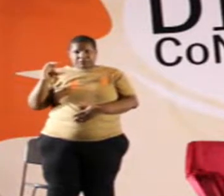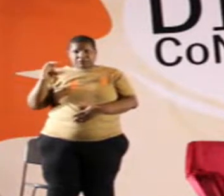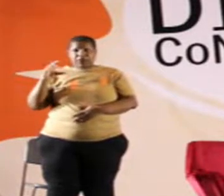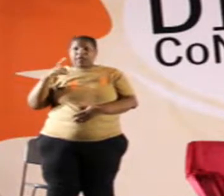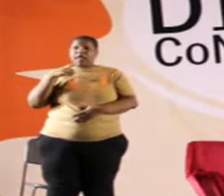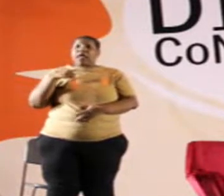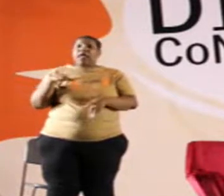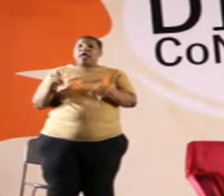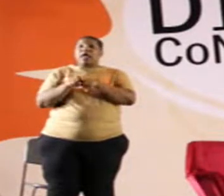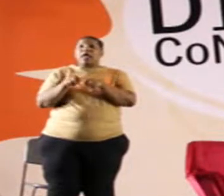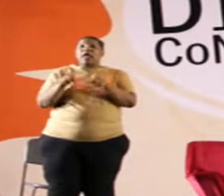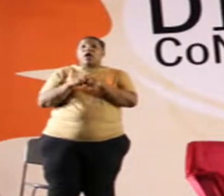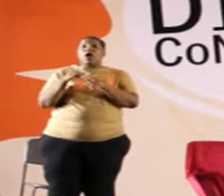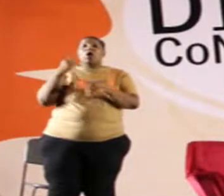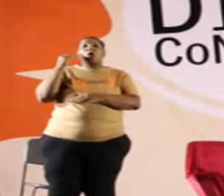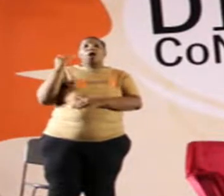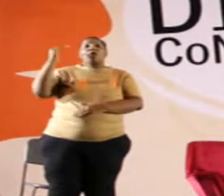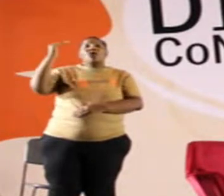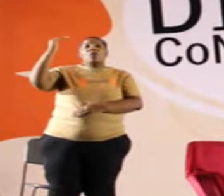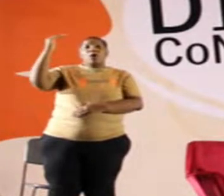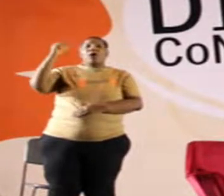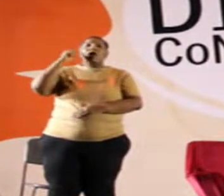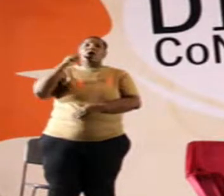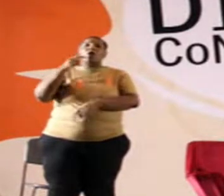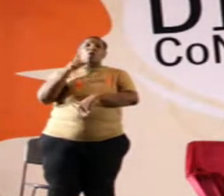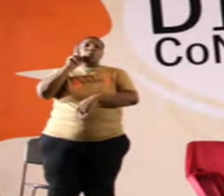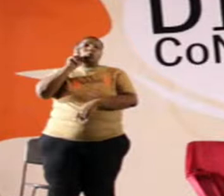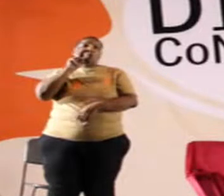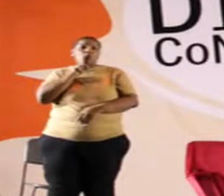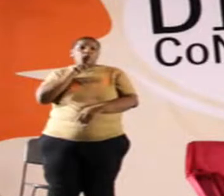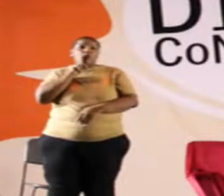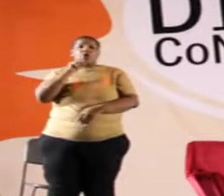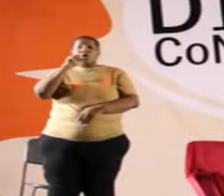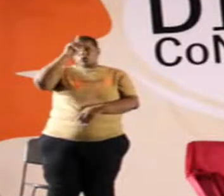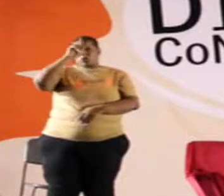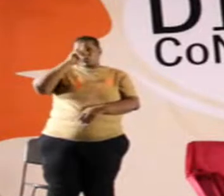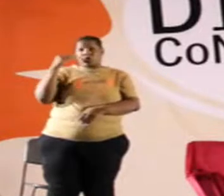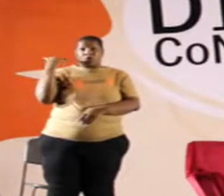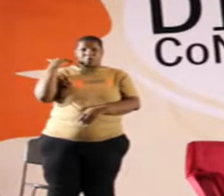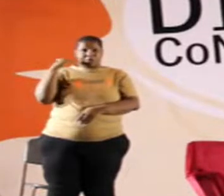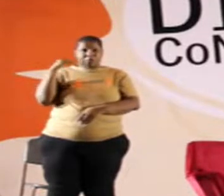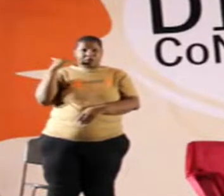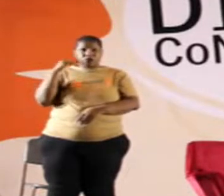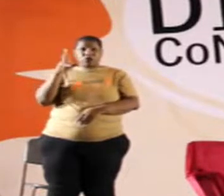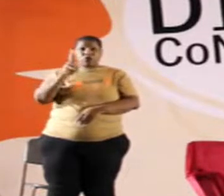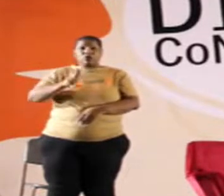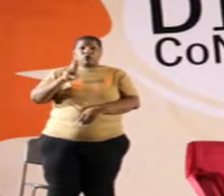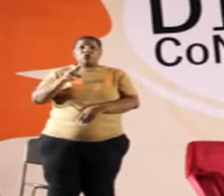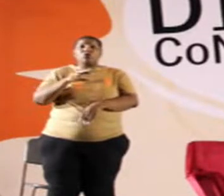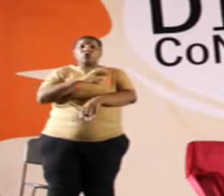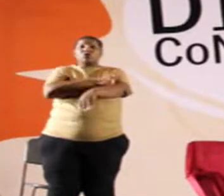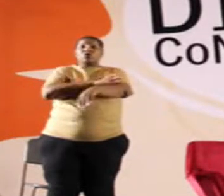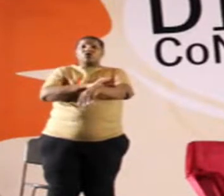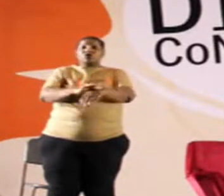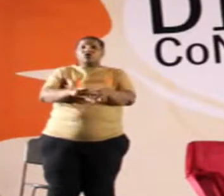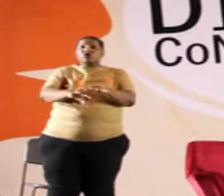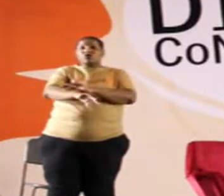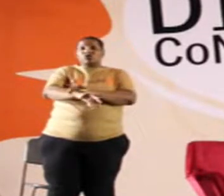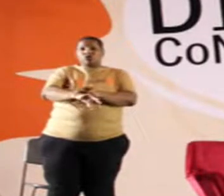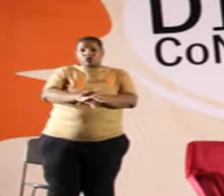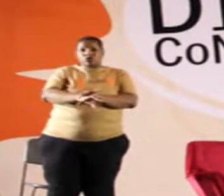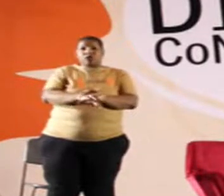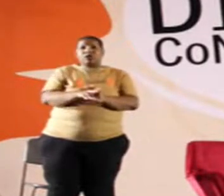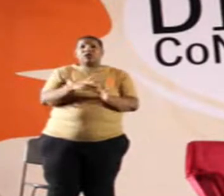mestre de cerimônia, com estatura mediana, pele morena, cabelos loiros, comprimento médio, está usando um vestido de mangas compridas